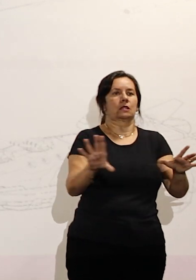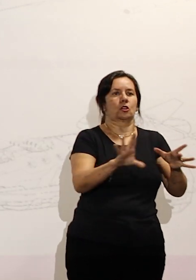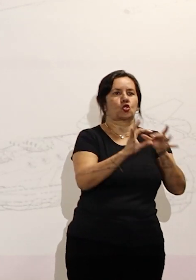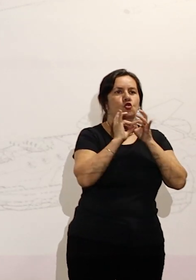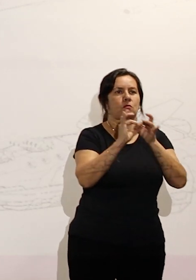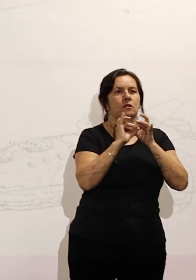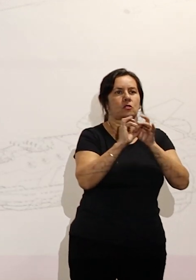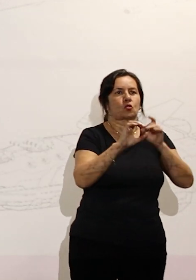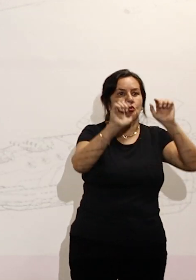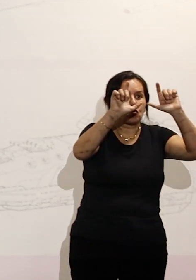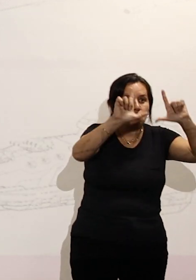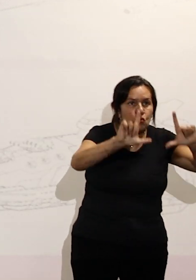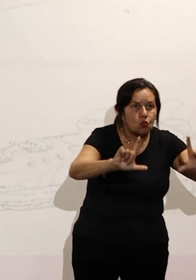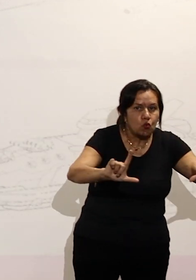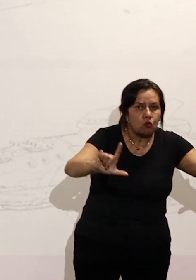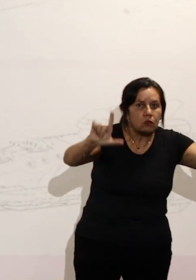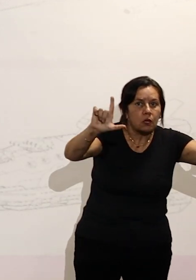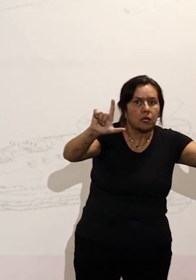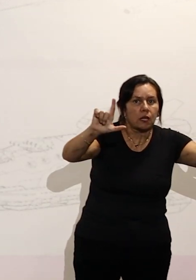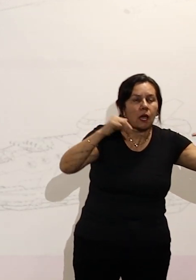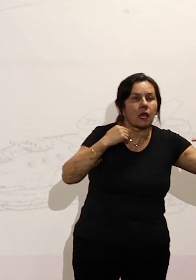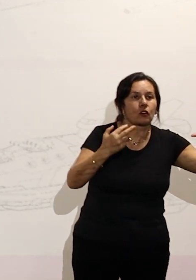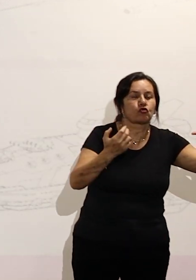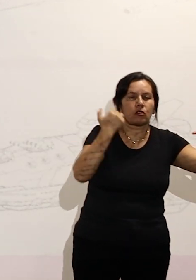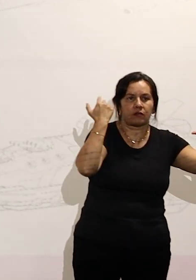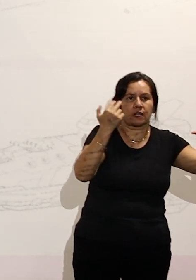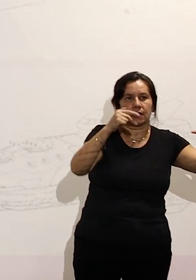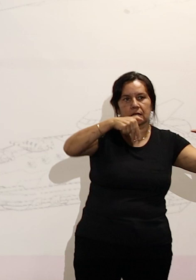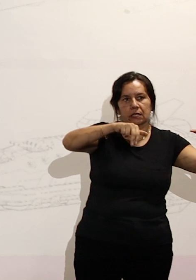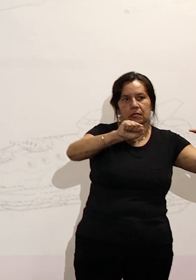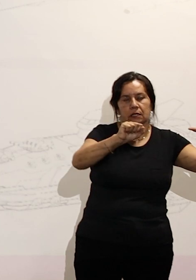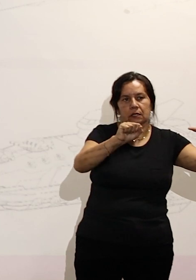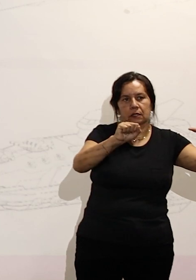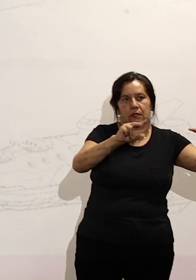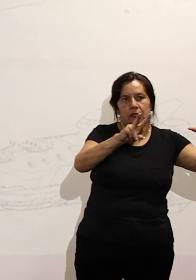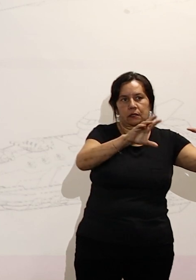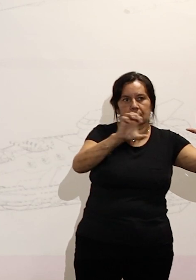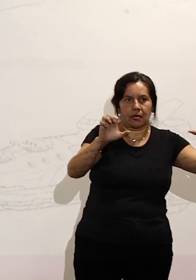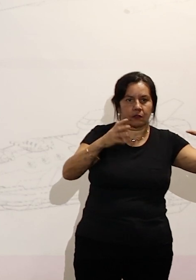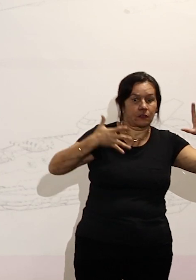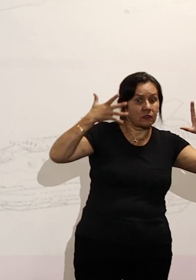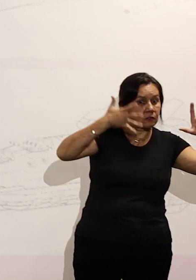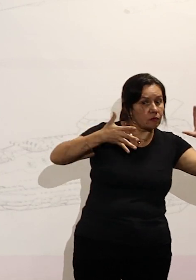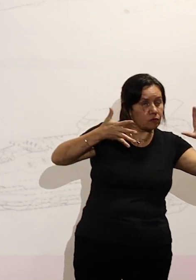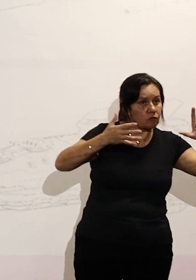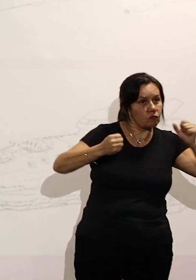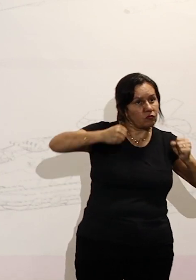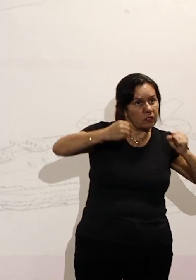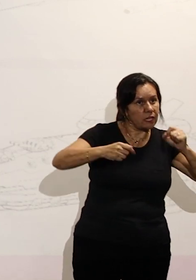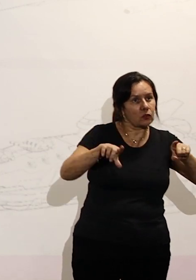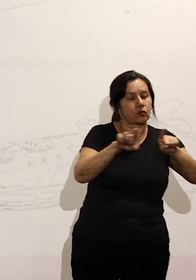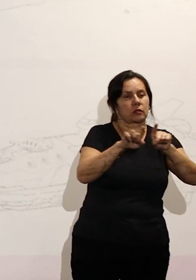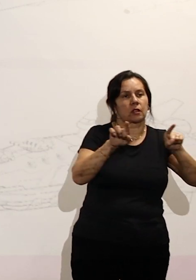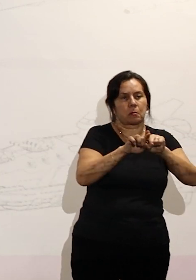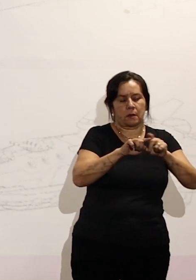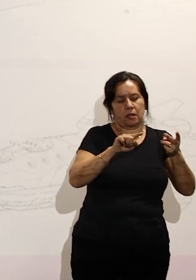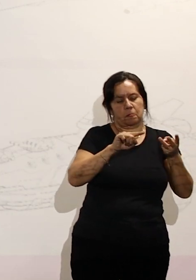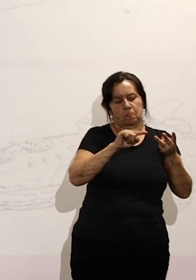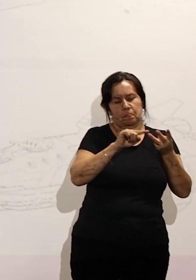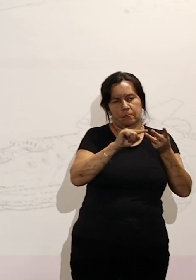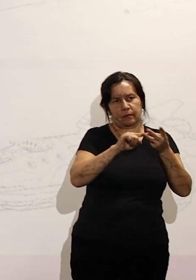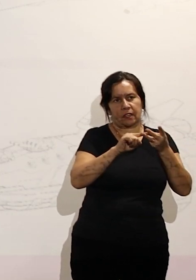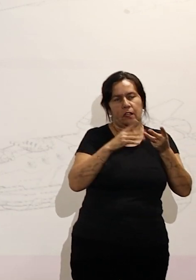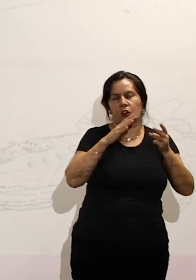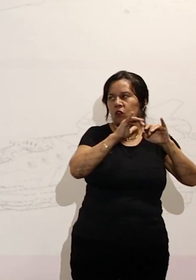com o cenário. Né? Então, aqui também eu falei de nave agora, alguma coisa de veículos. E como eu gosto muito de sci-fi, muitas vezes o povo